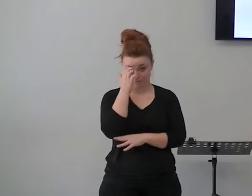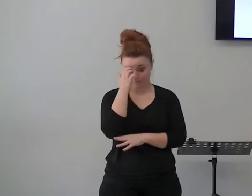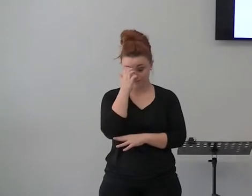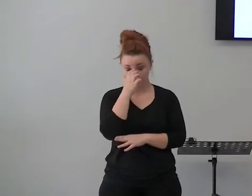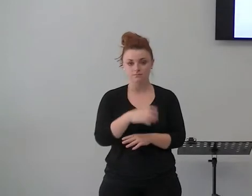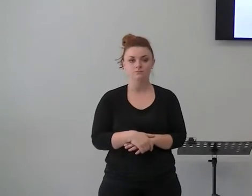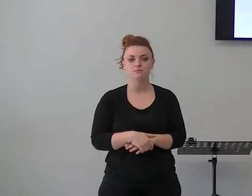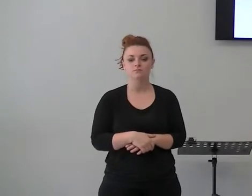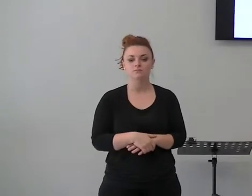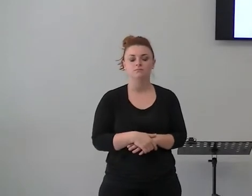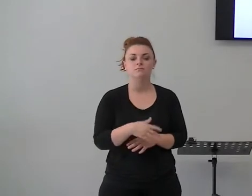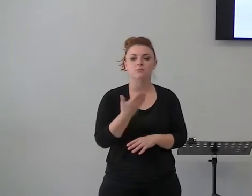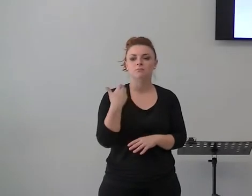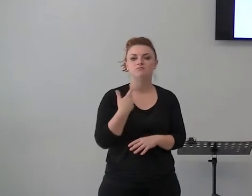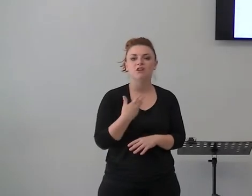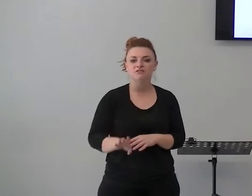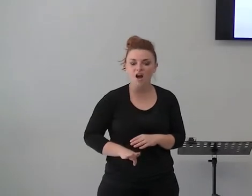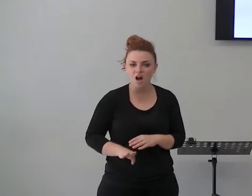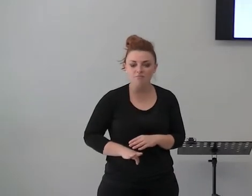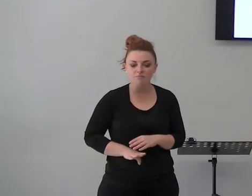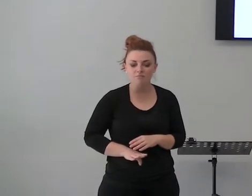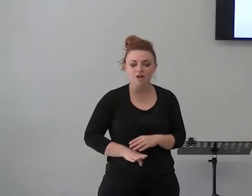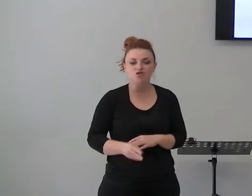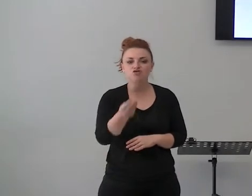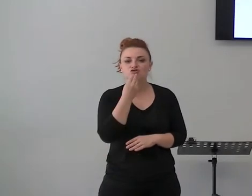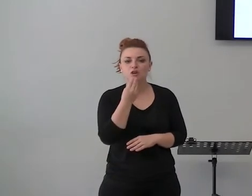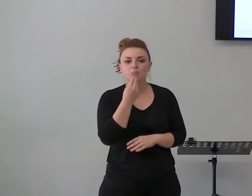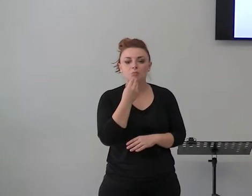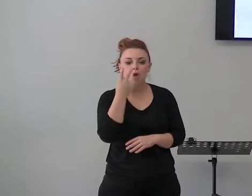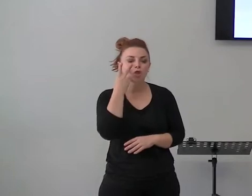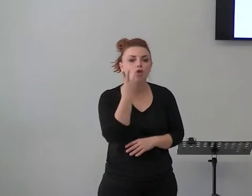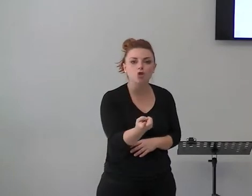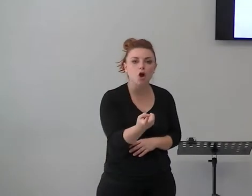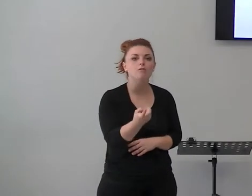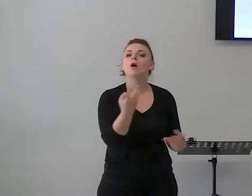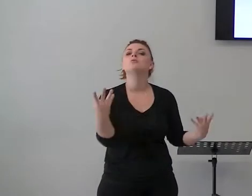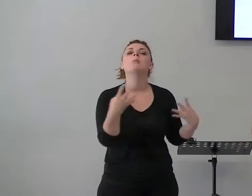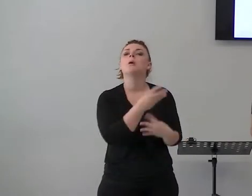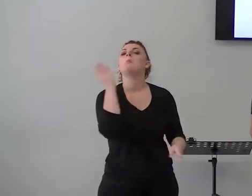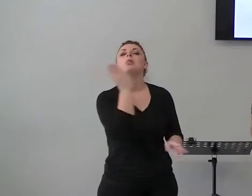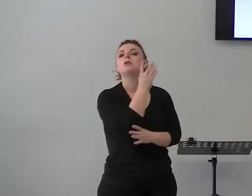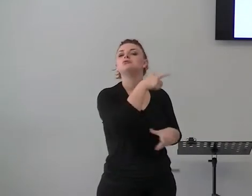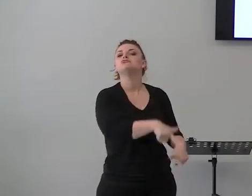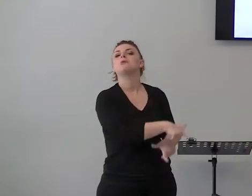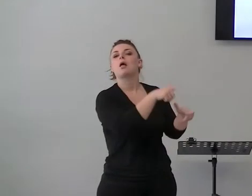Ha fame, non trova da mangiare e maledice questo povero albero.